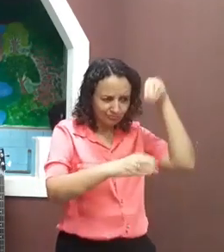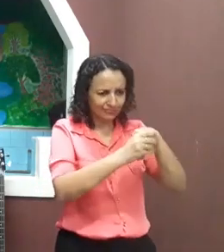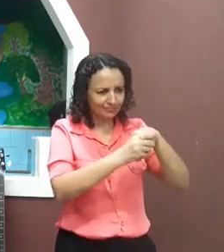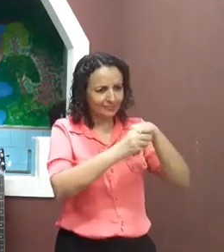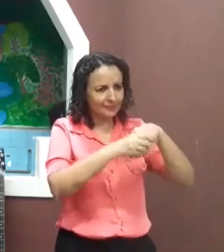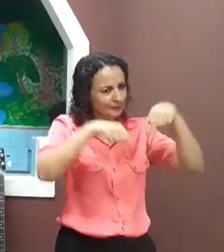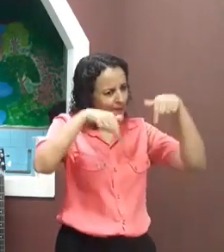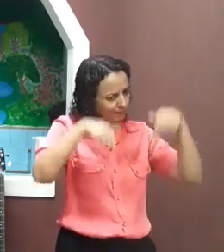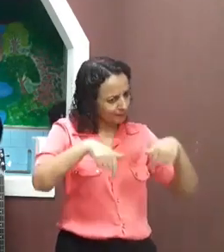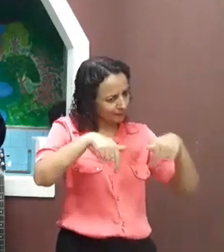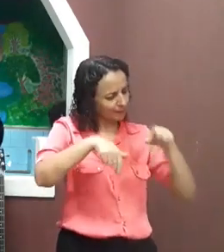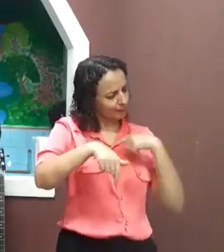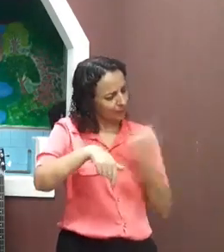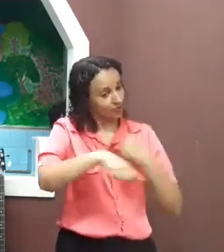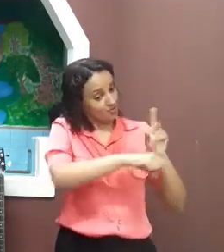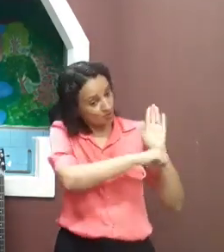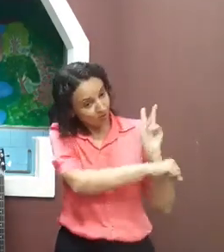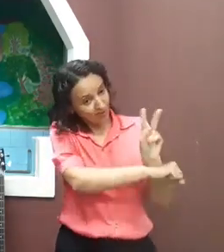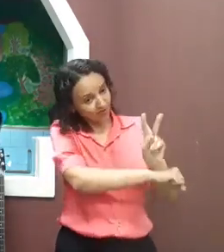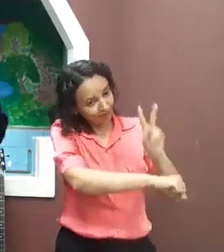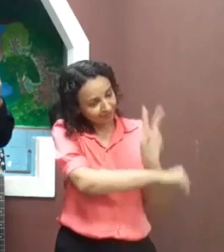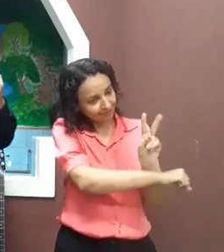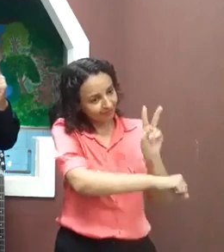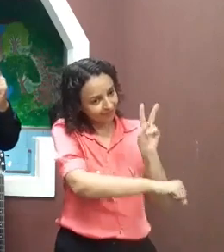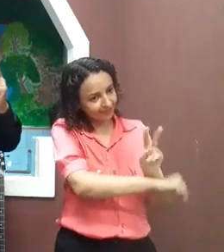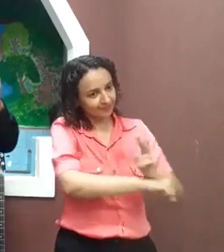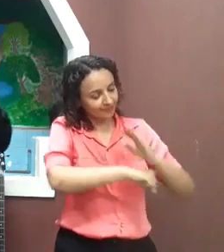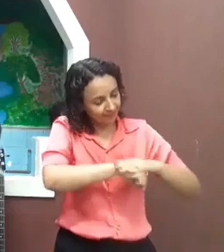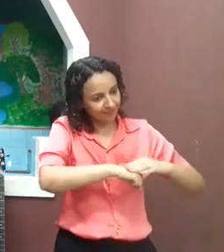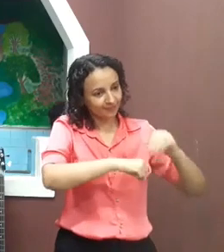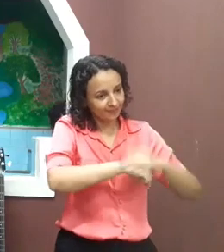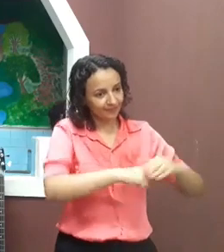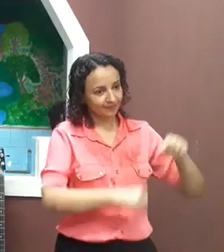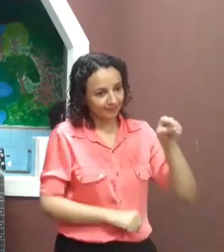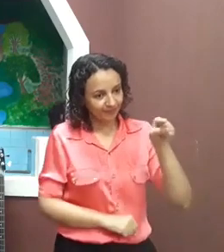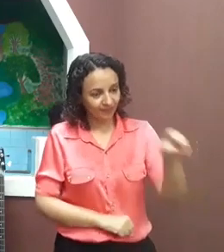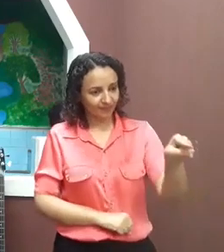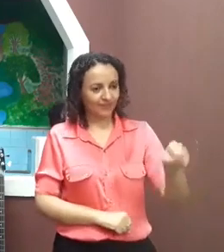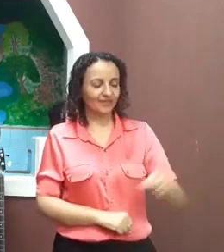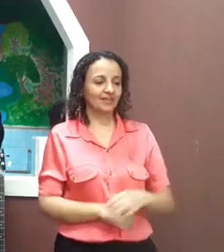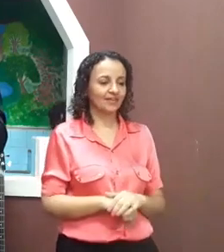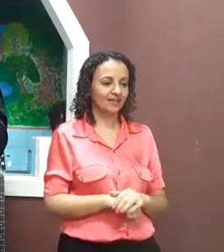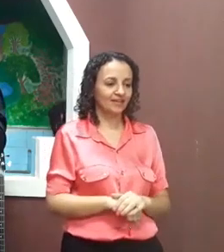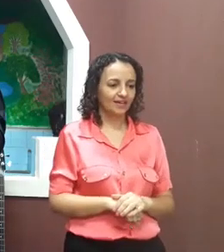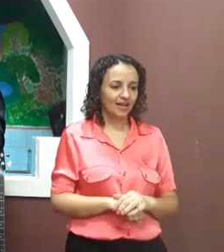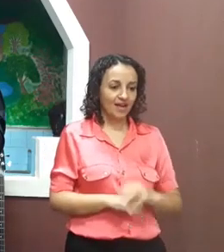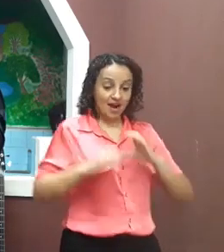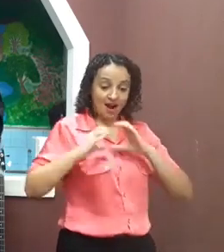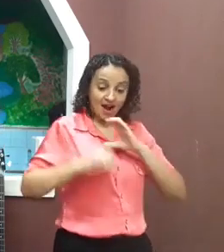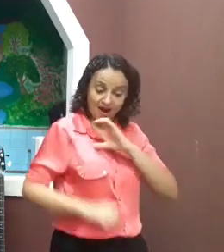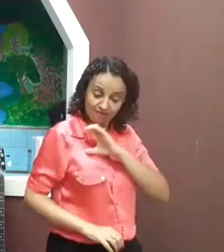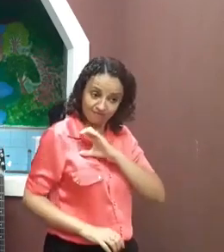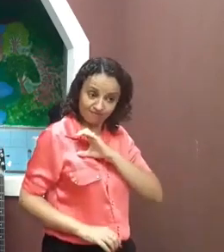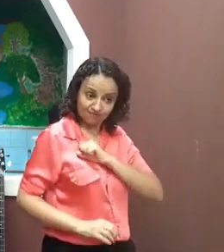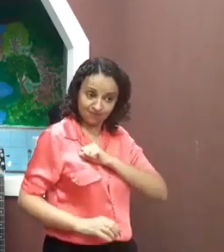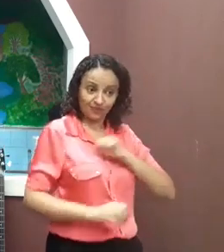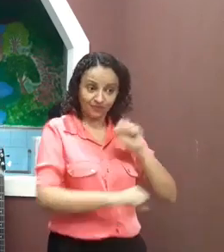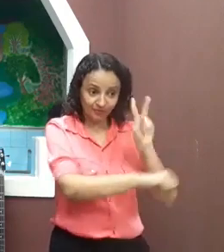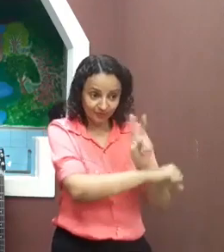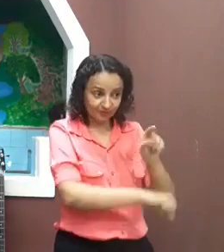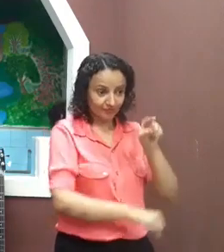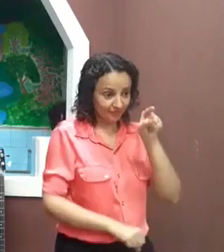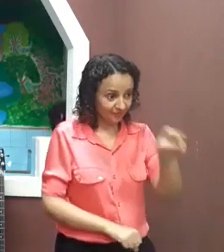guarda-chuva, há cuidado, há zelo, há carinho, há amor, há